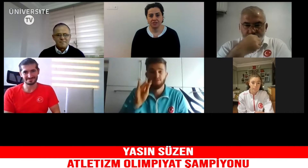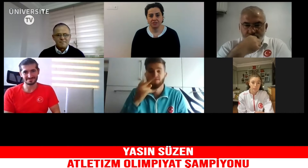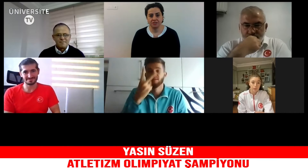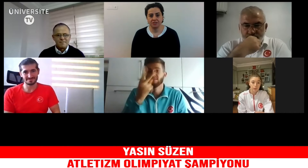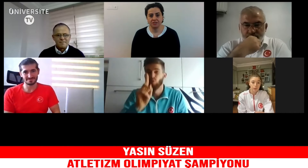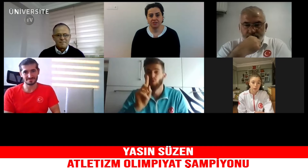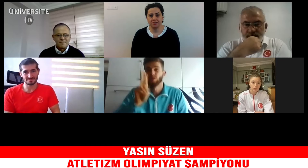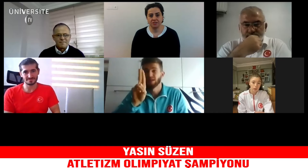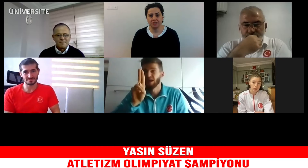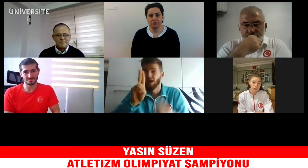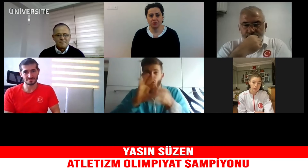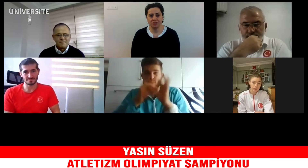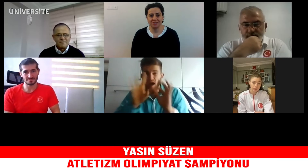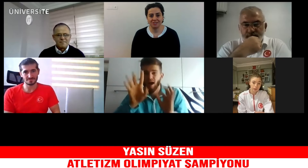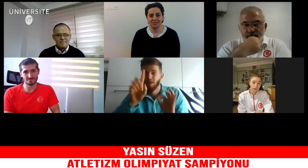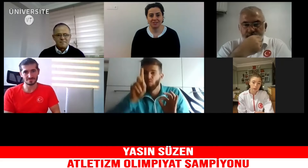Ancak